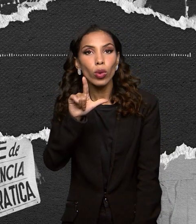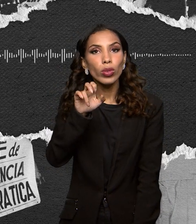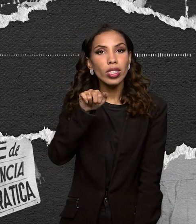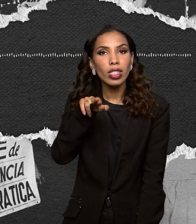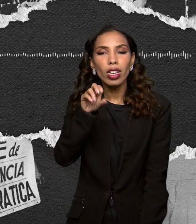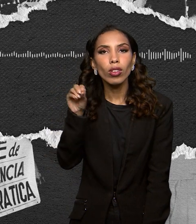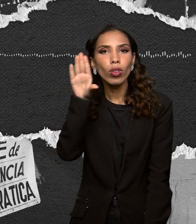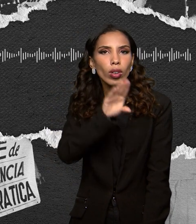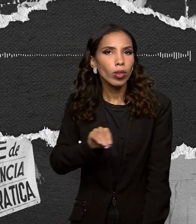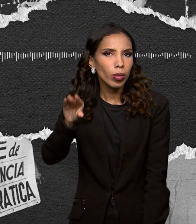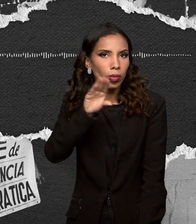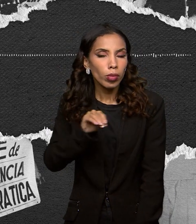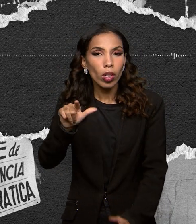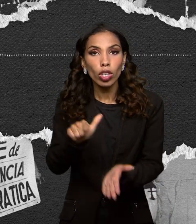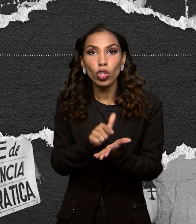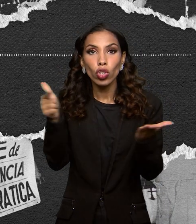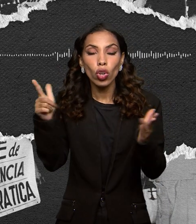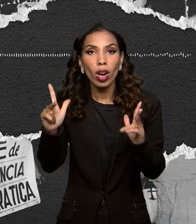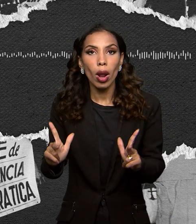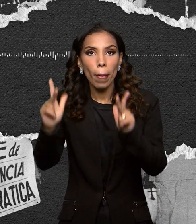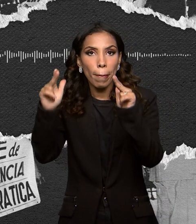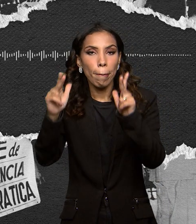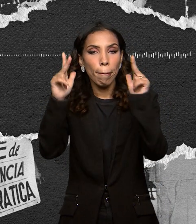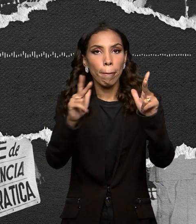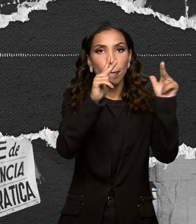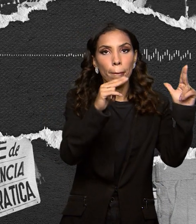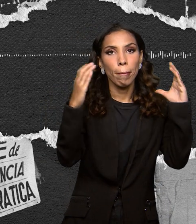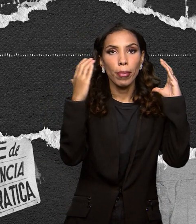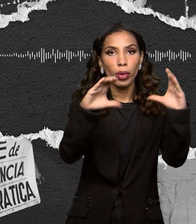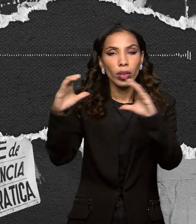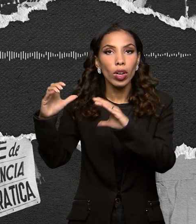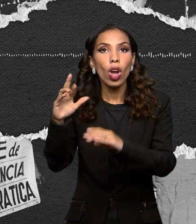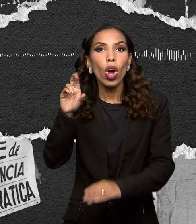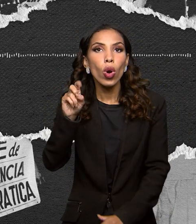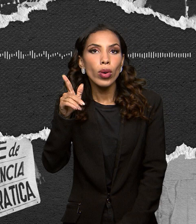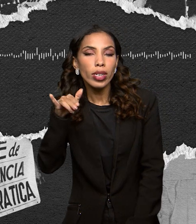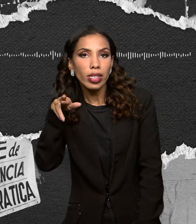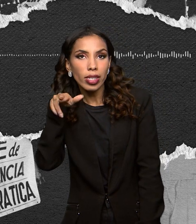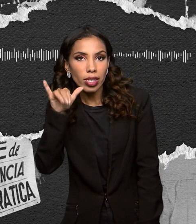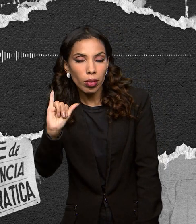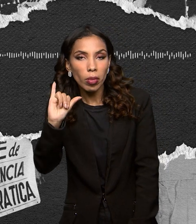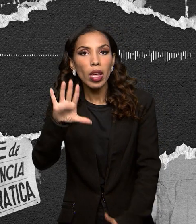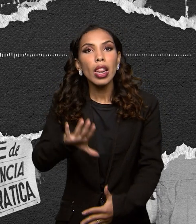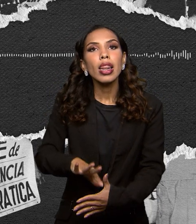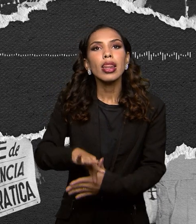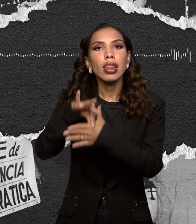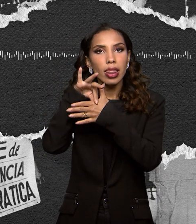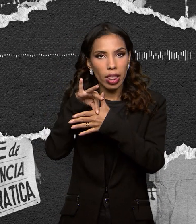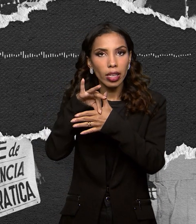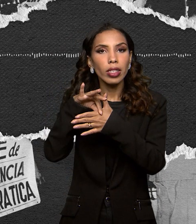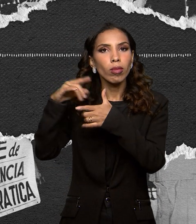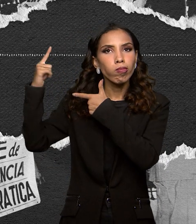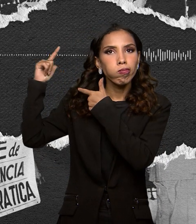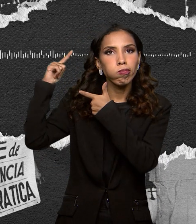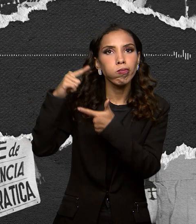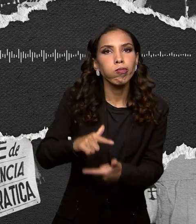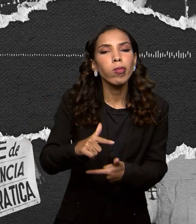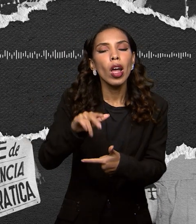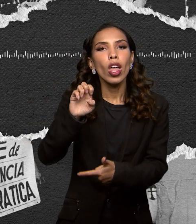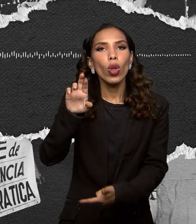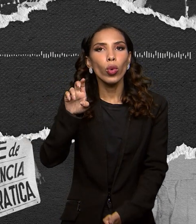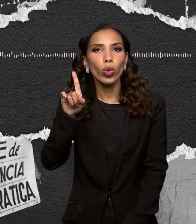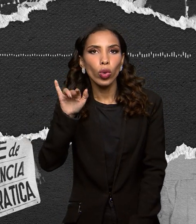narração dos recortes de jornal da época. Rosemary Cavalcante interpreta a líder conservadora Eudóxia Ribeiro Dantas.